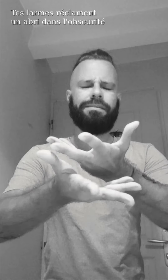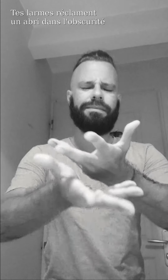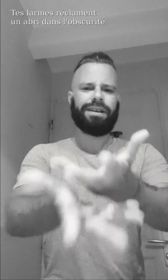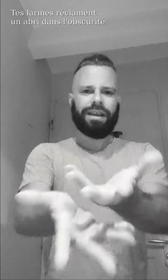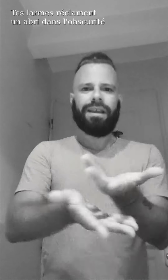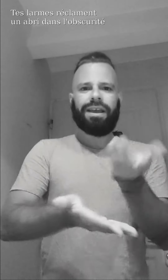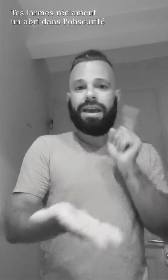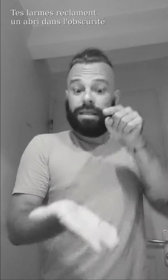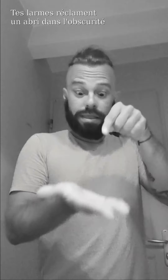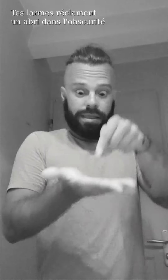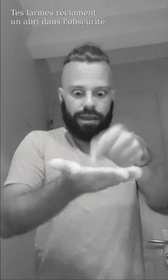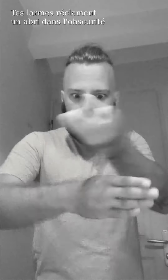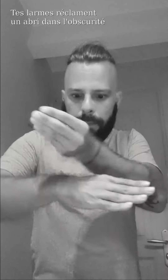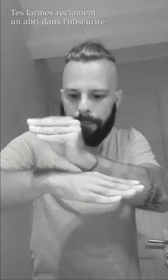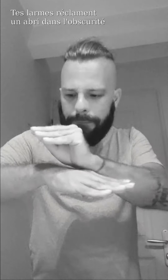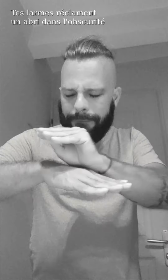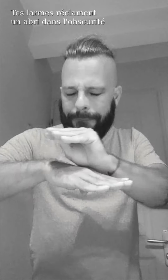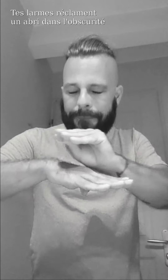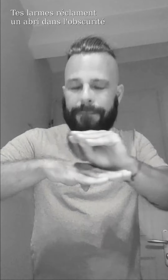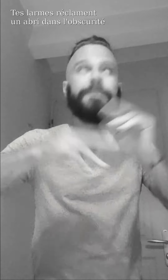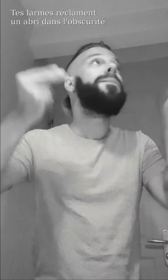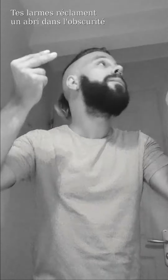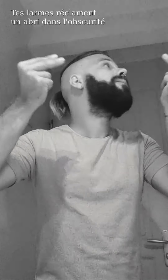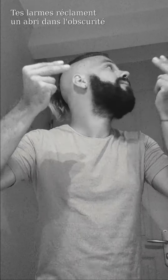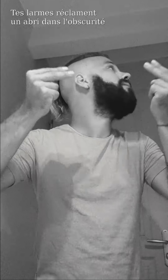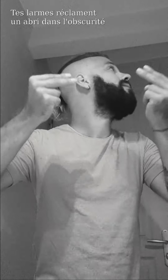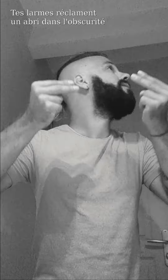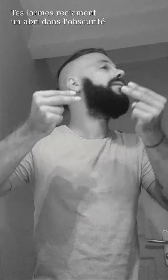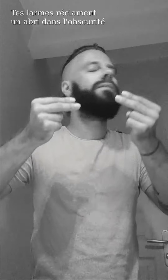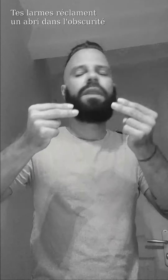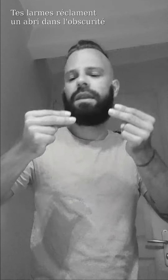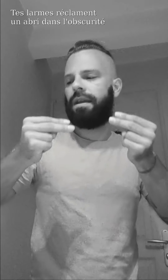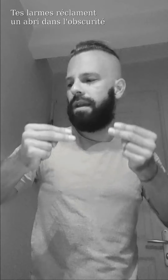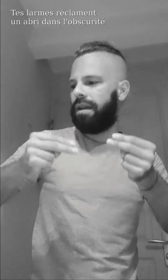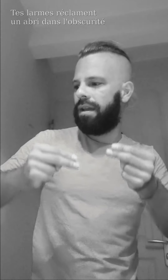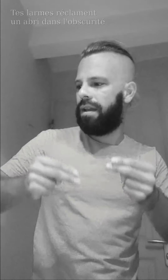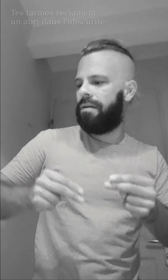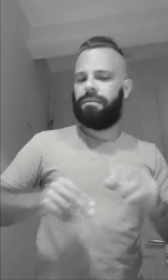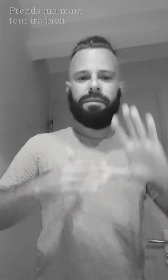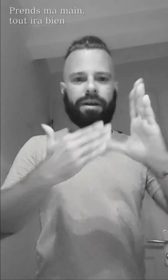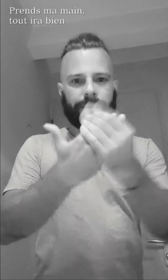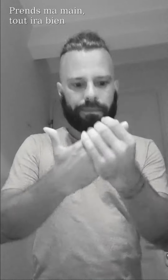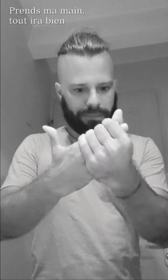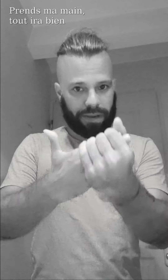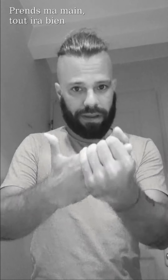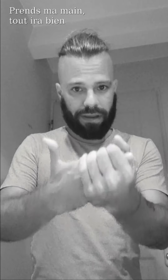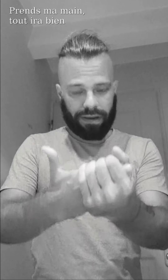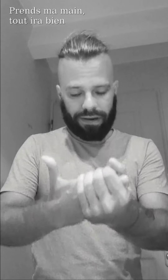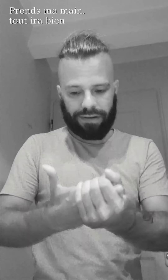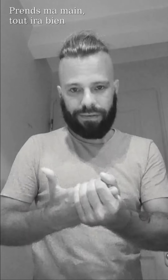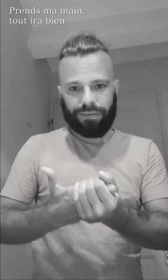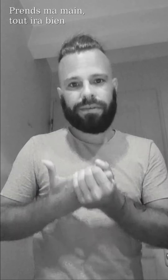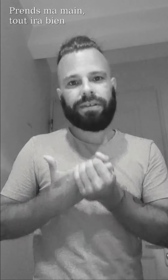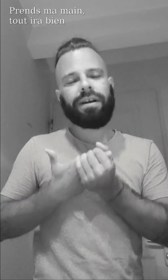réclament un abri dans l'obscurité. Prends ma main, tout